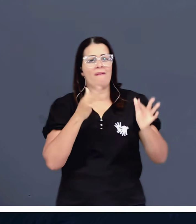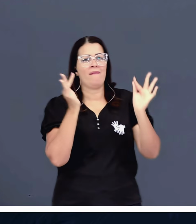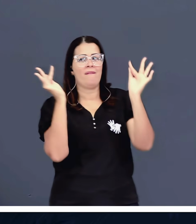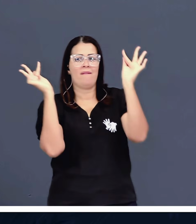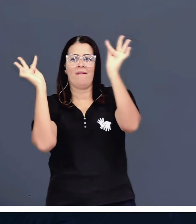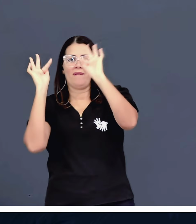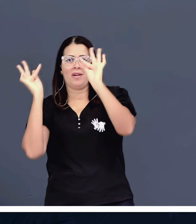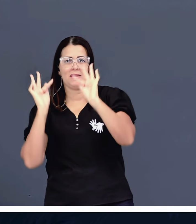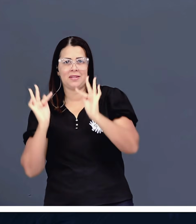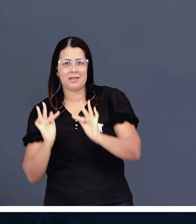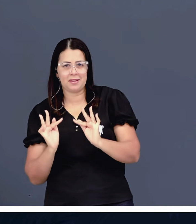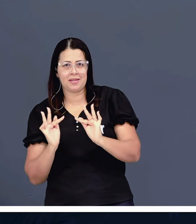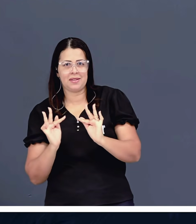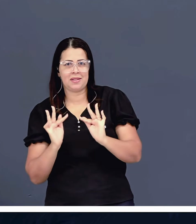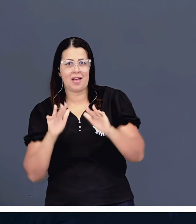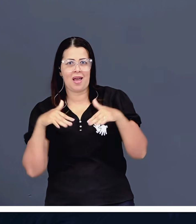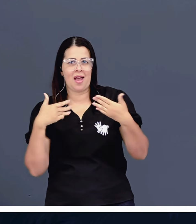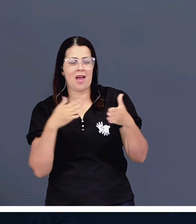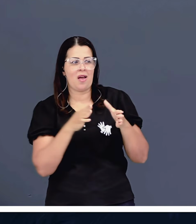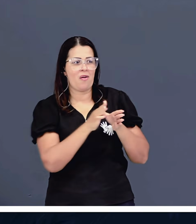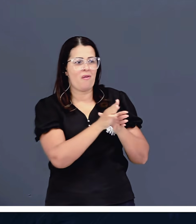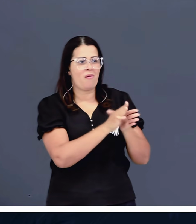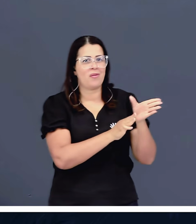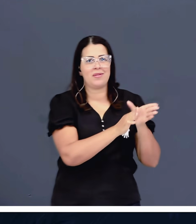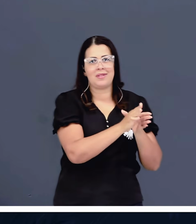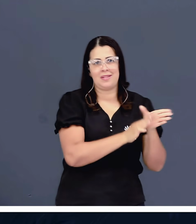felicidade a conselhos.